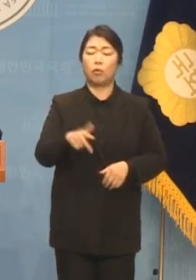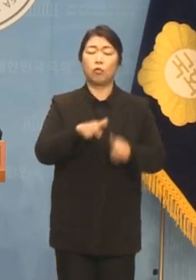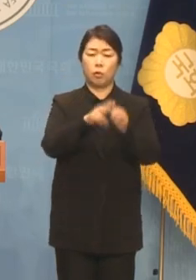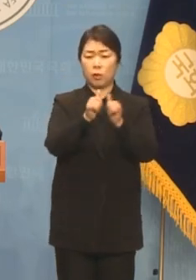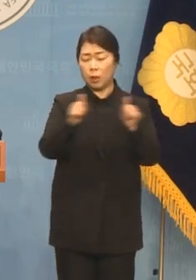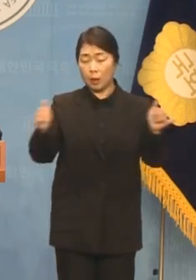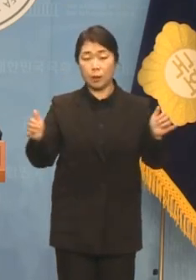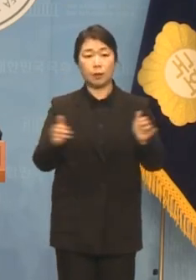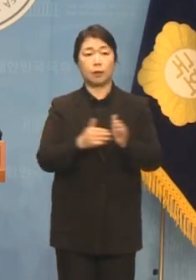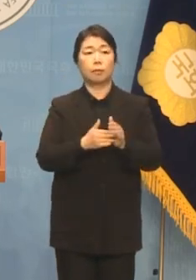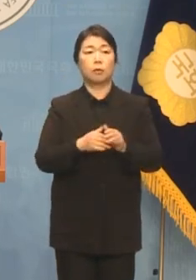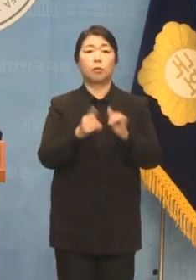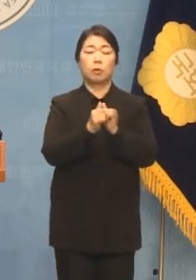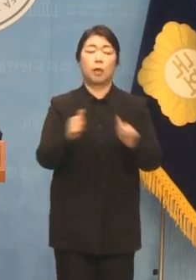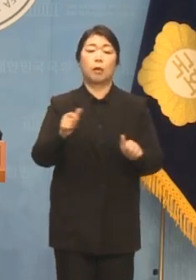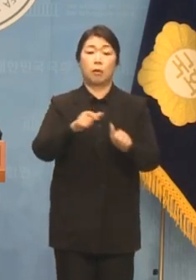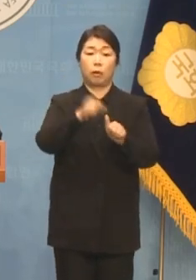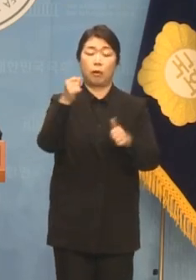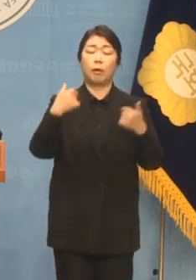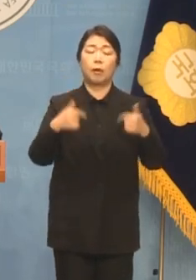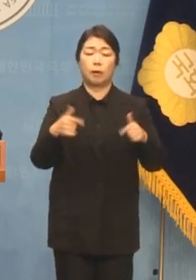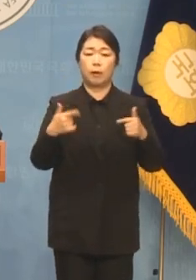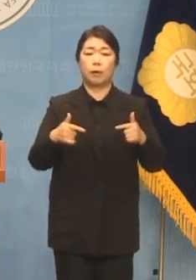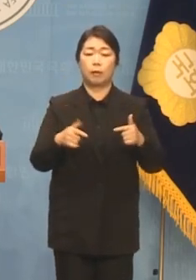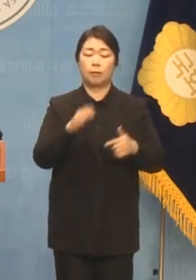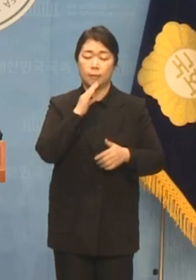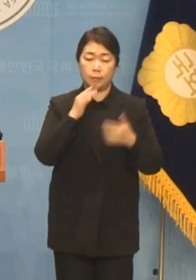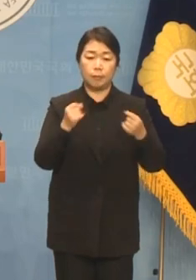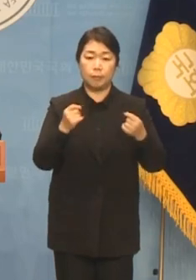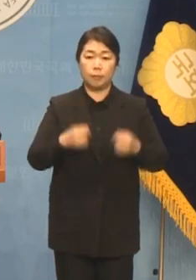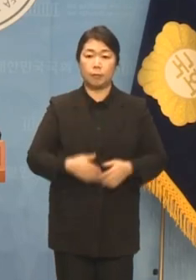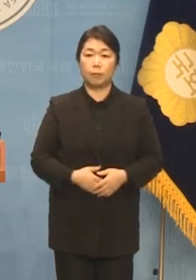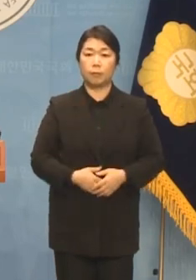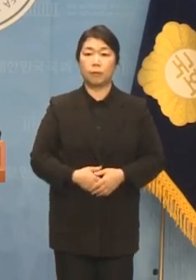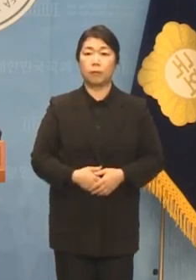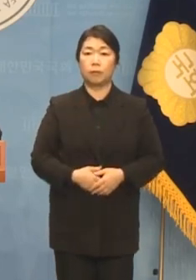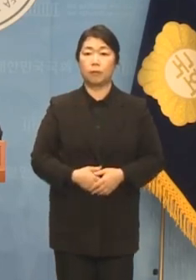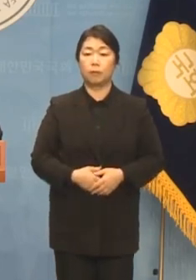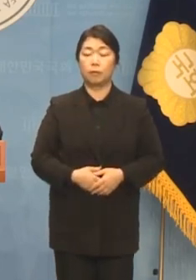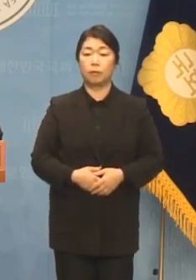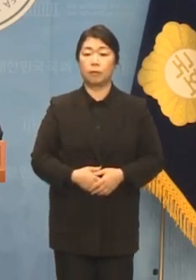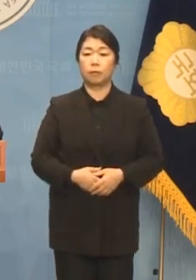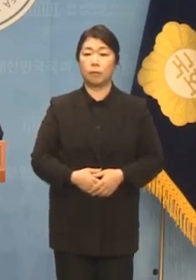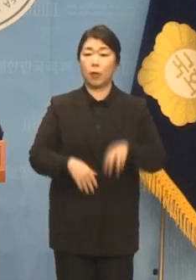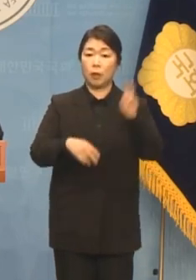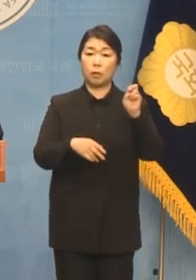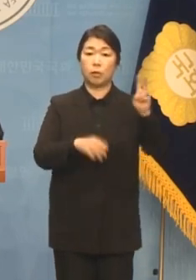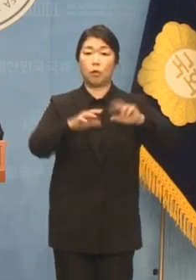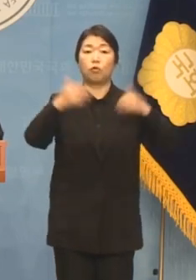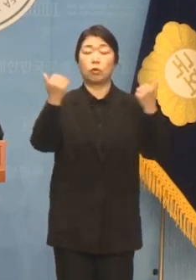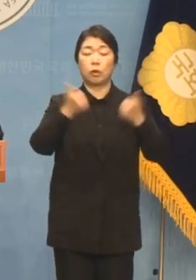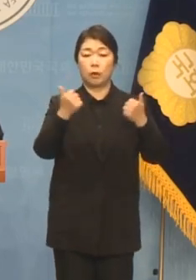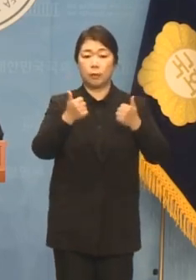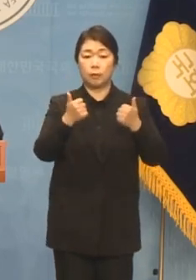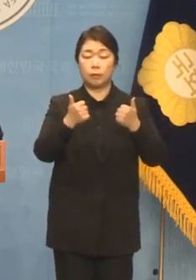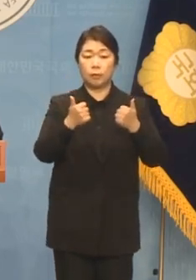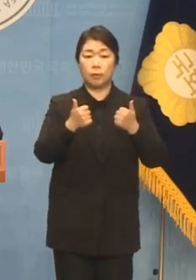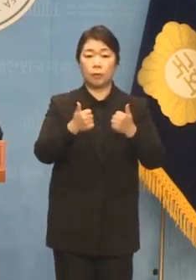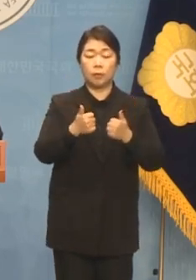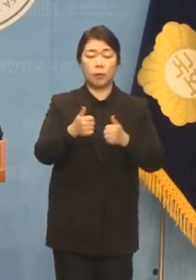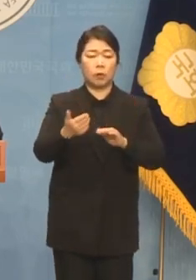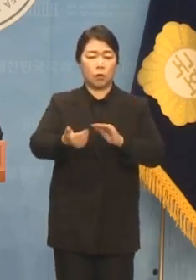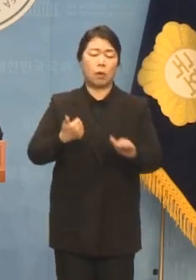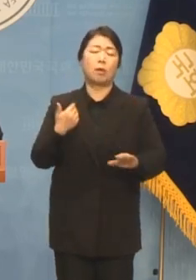국문의 선택은 늘 옳습니다 22대 국회는 이전과